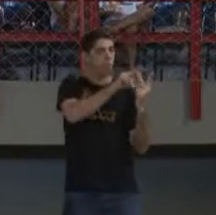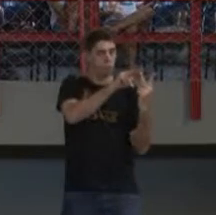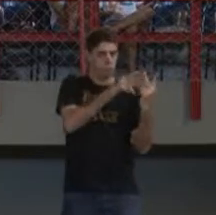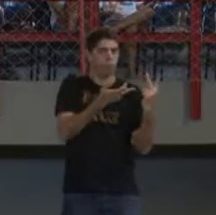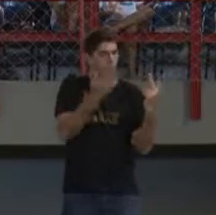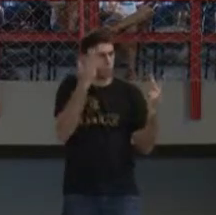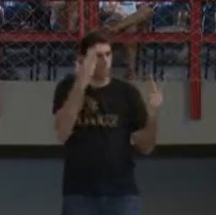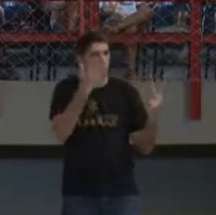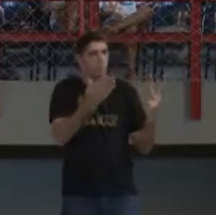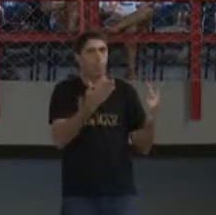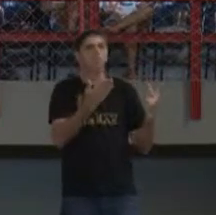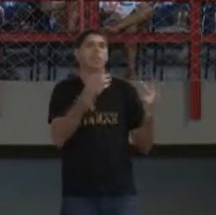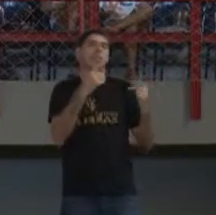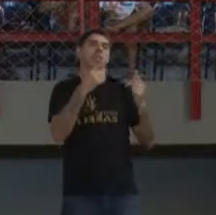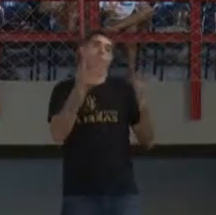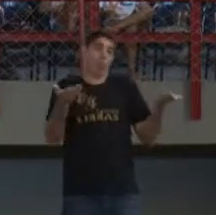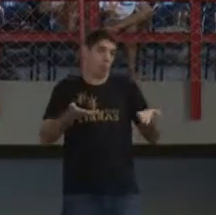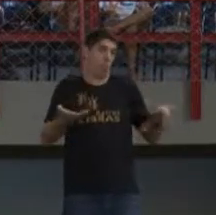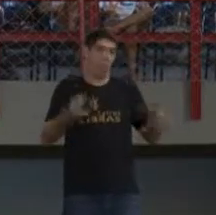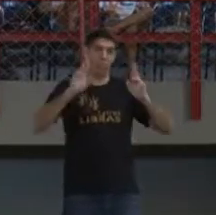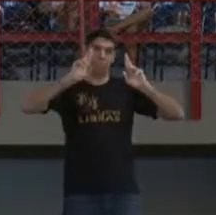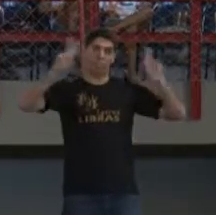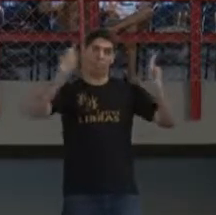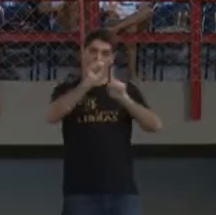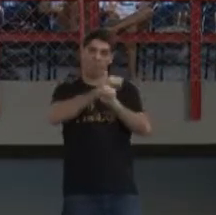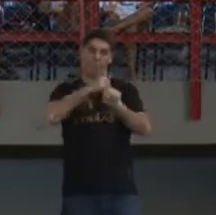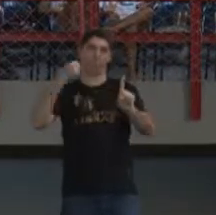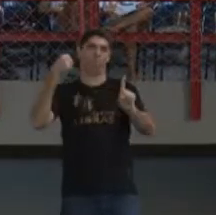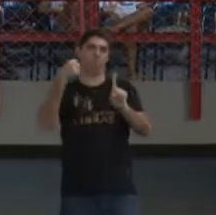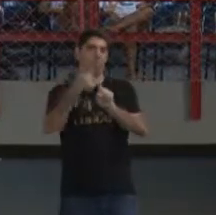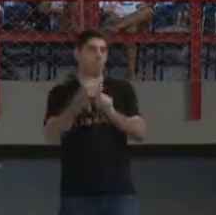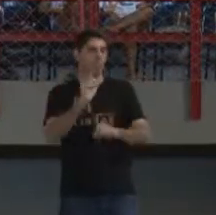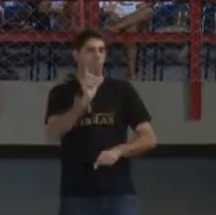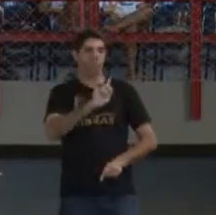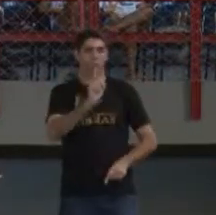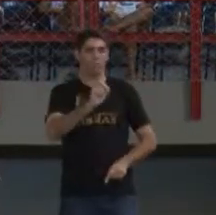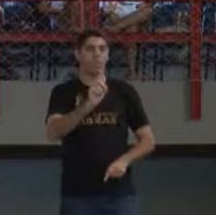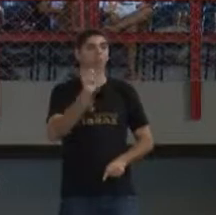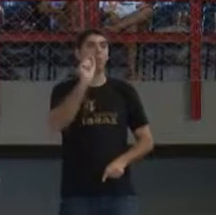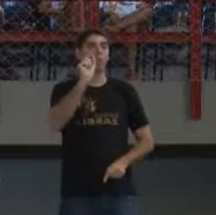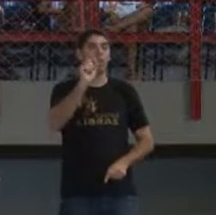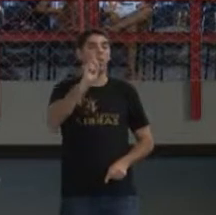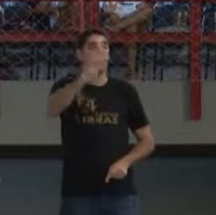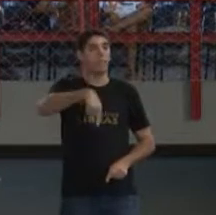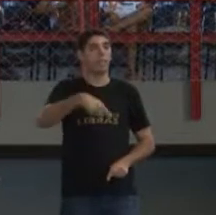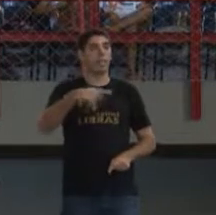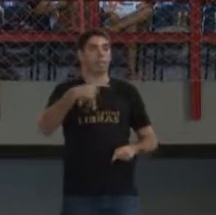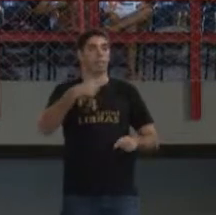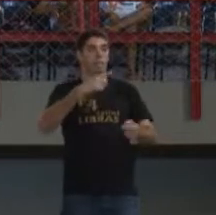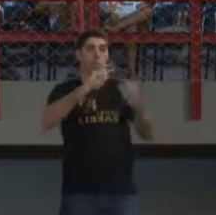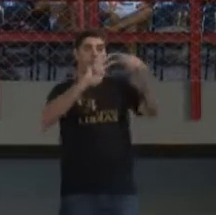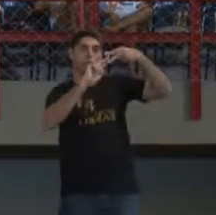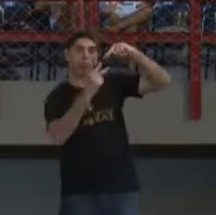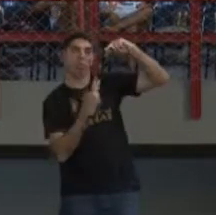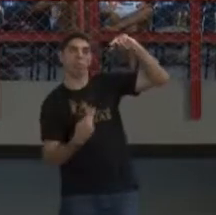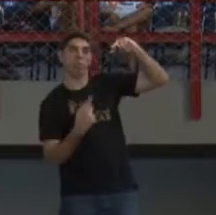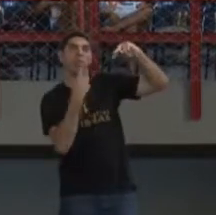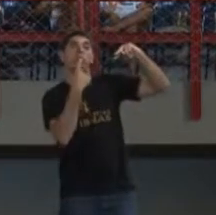É porque a sociedade mudou bastante, mas antes o que valia era a questão